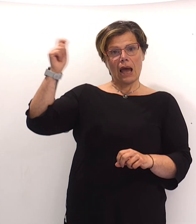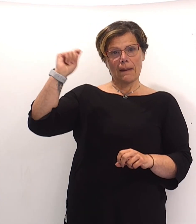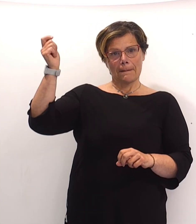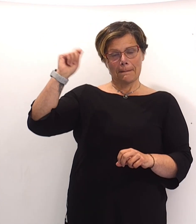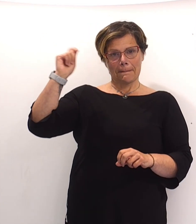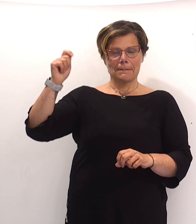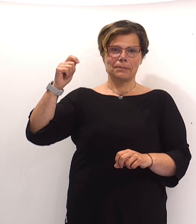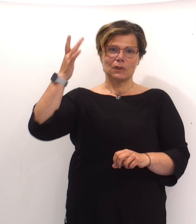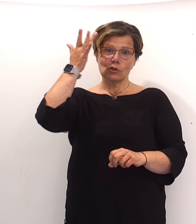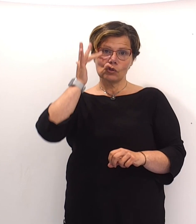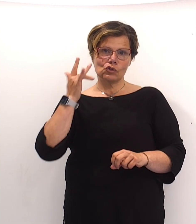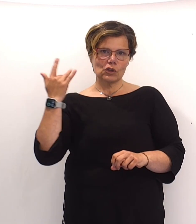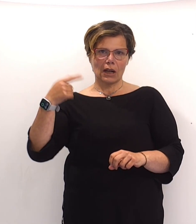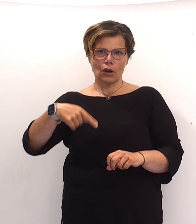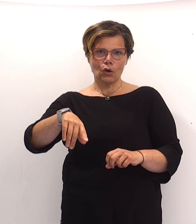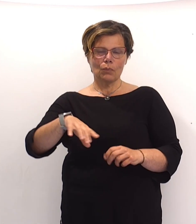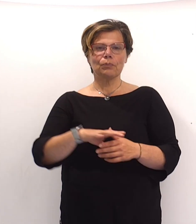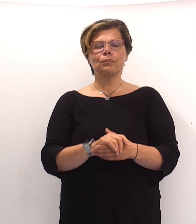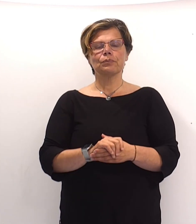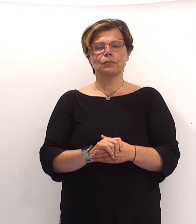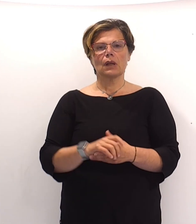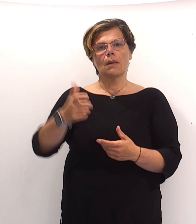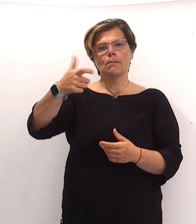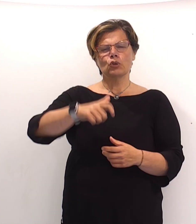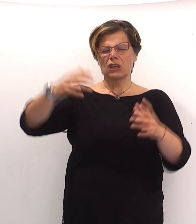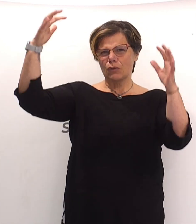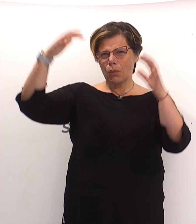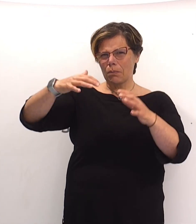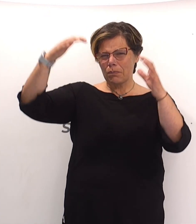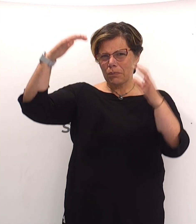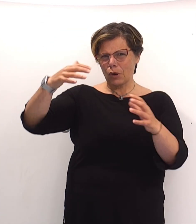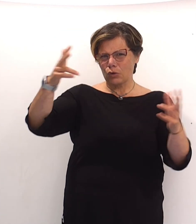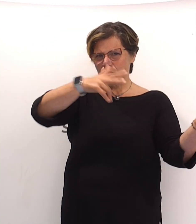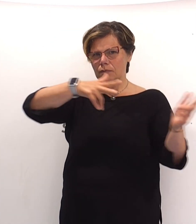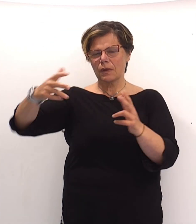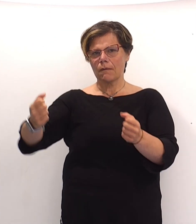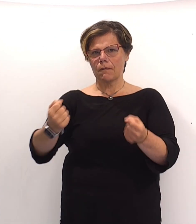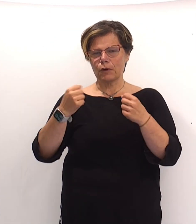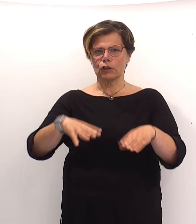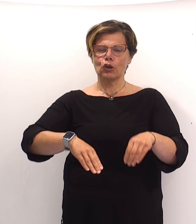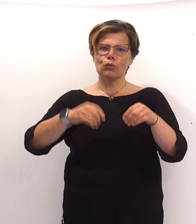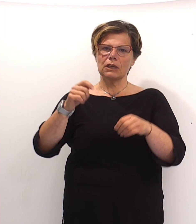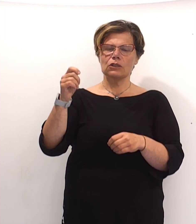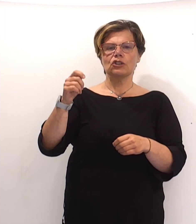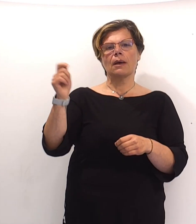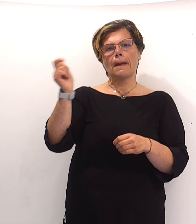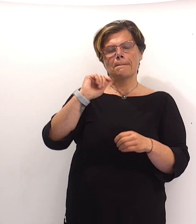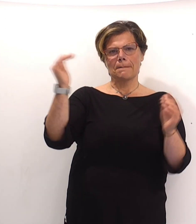meteo di livello giallo per piogge e temporali, valido dalla mezzanotte fino